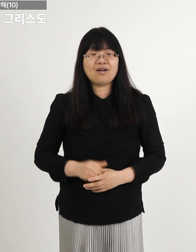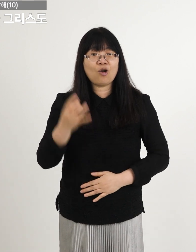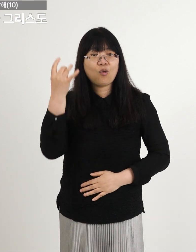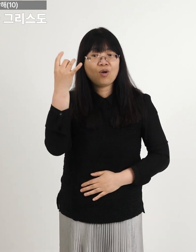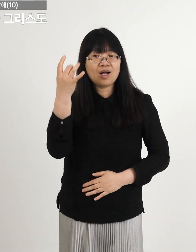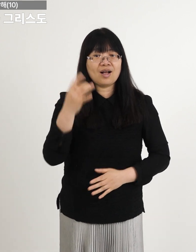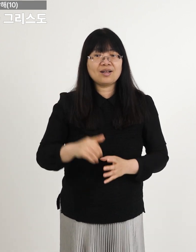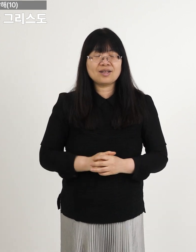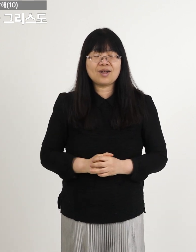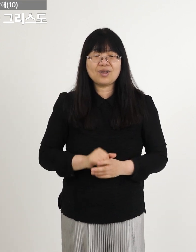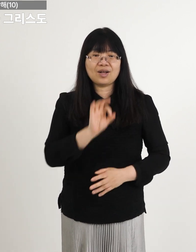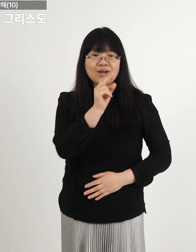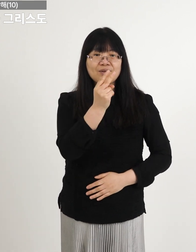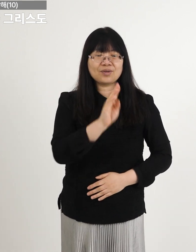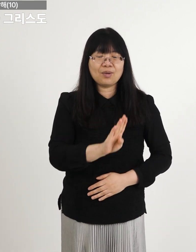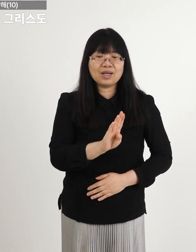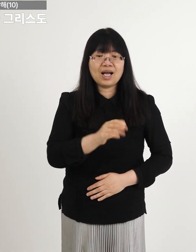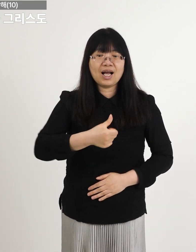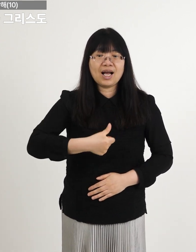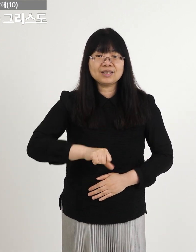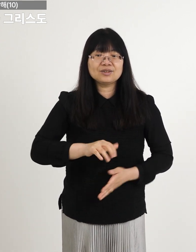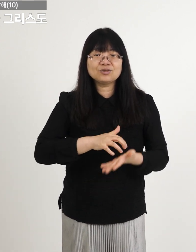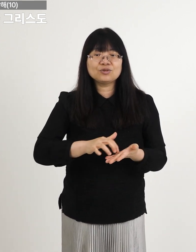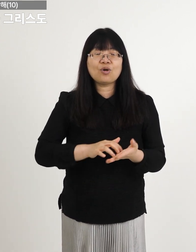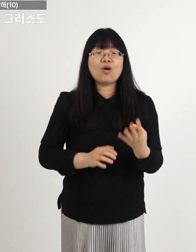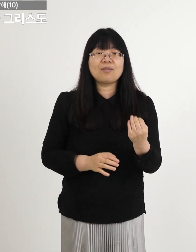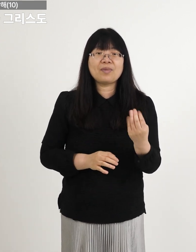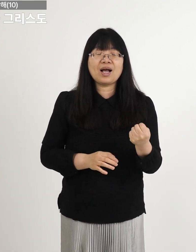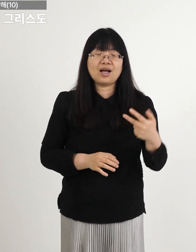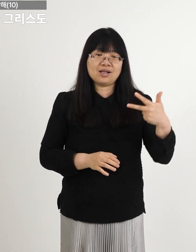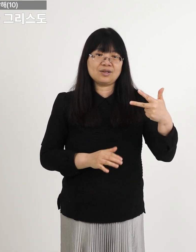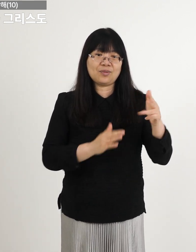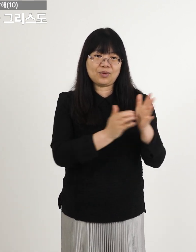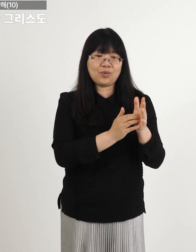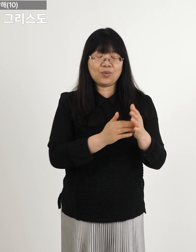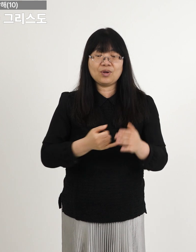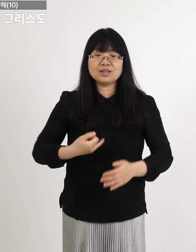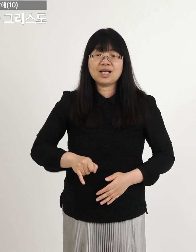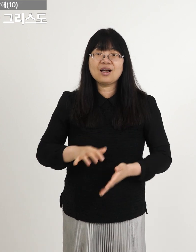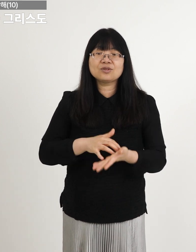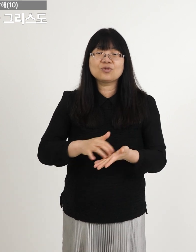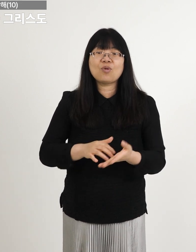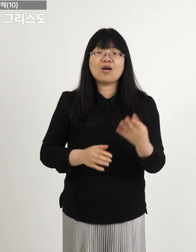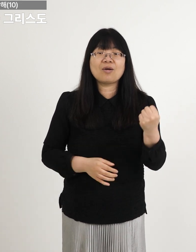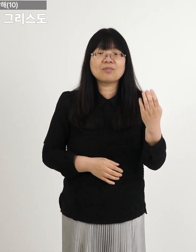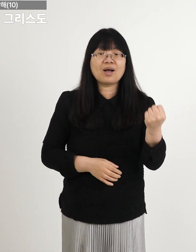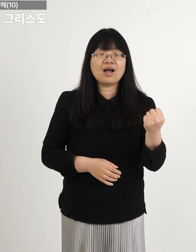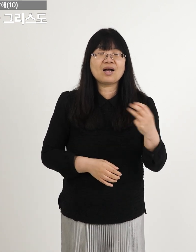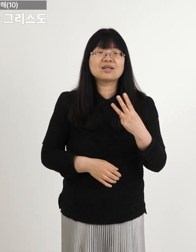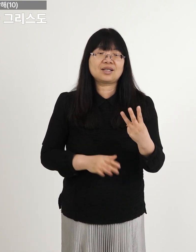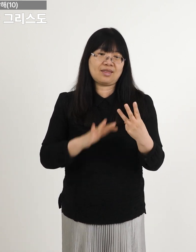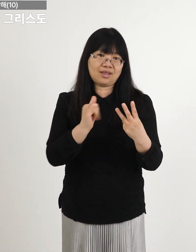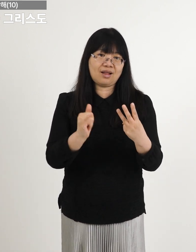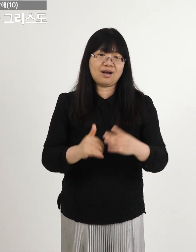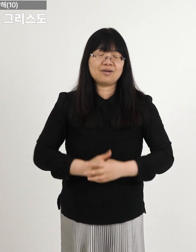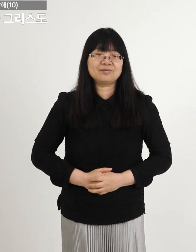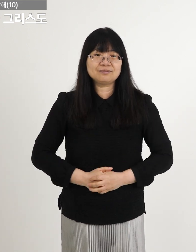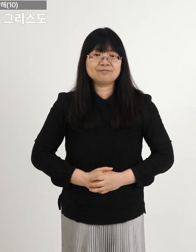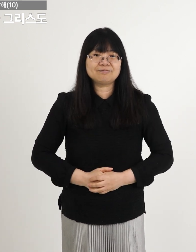원래 욥은 아들이 몇이었습니까? 7이었고 딸은 몇이었습니까?